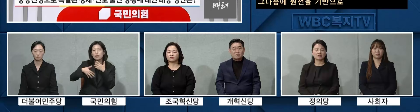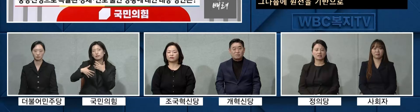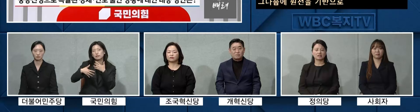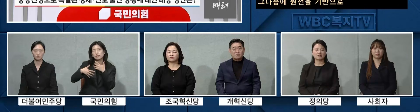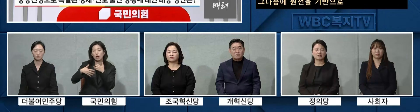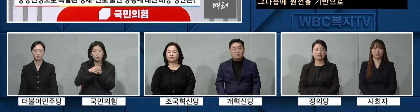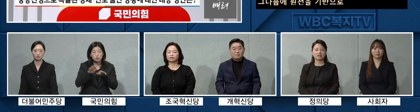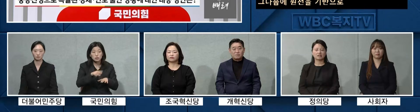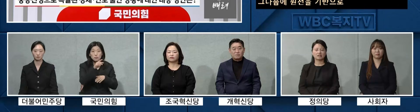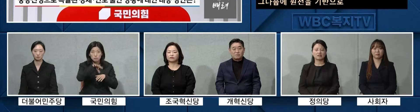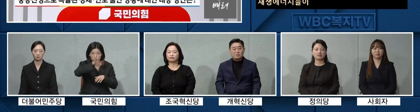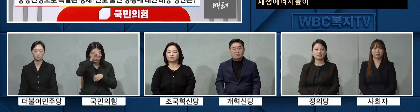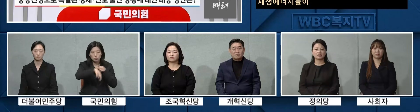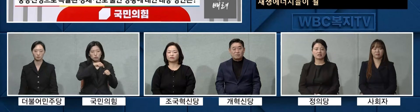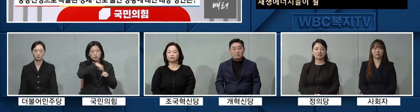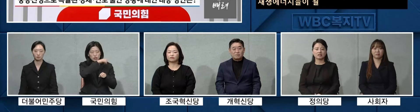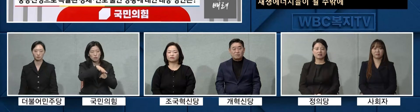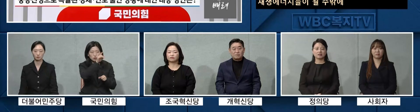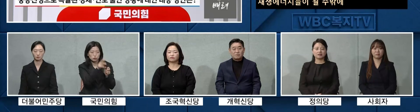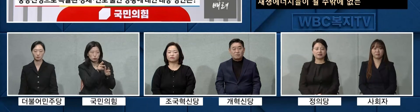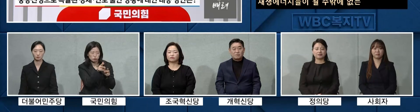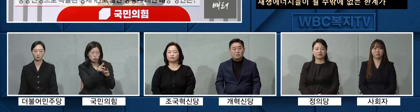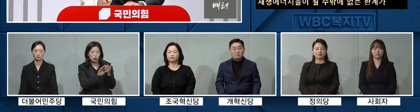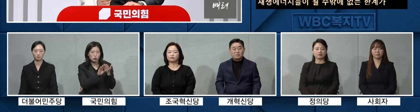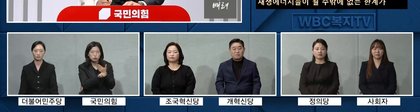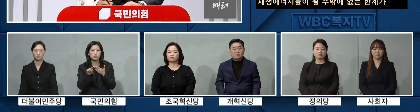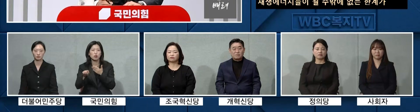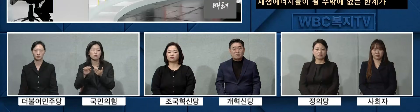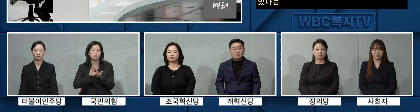될 수밖에 없는 한계가 있다는 것도 말씀을 드리겠습니다.